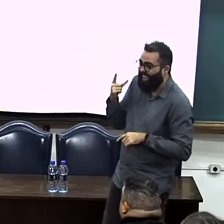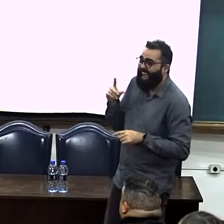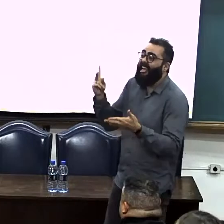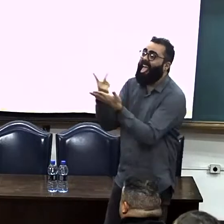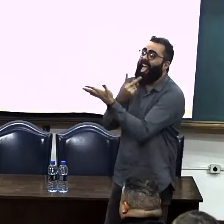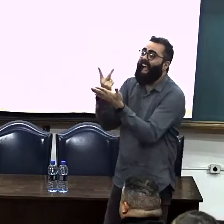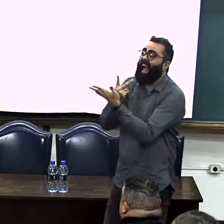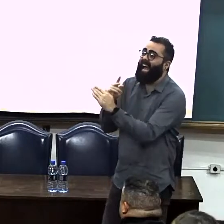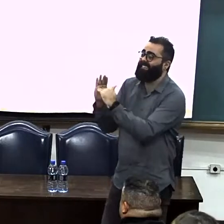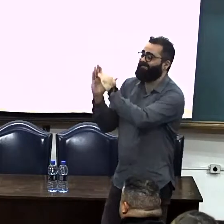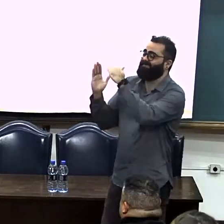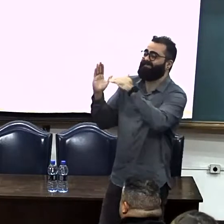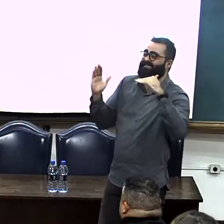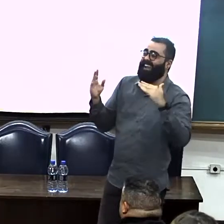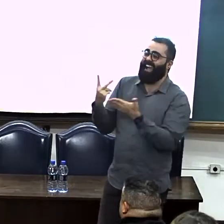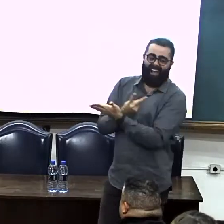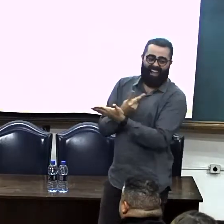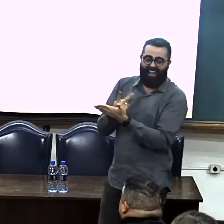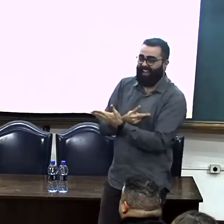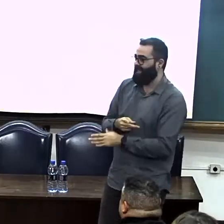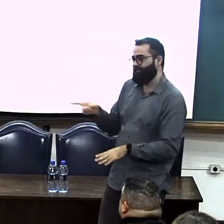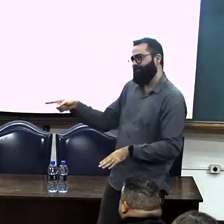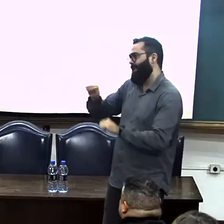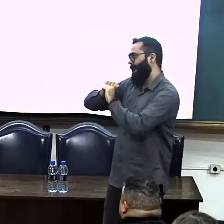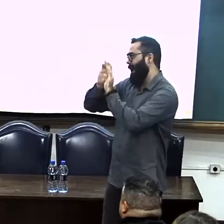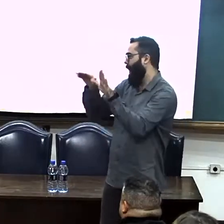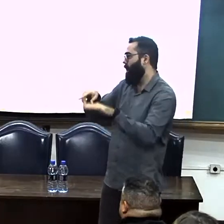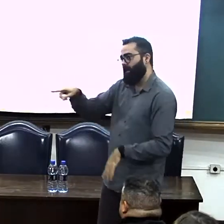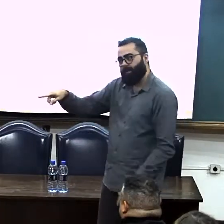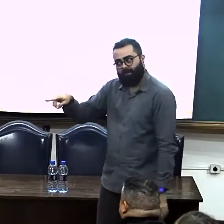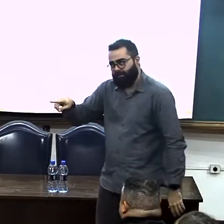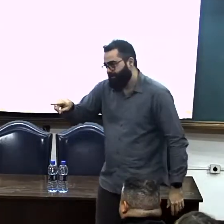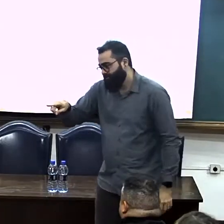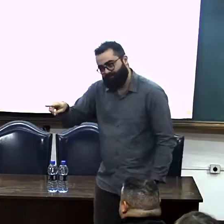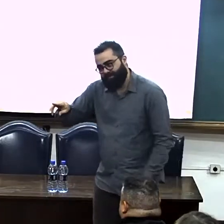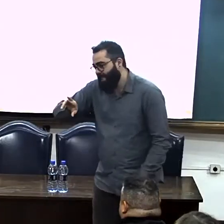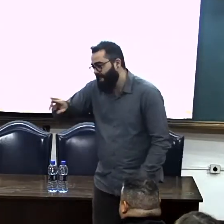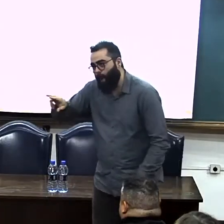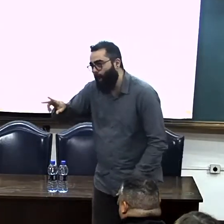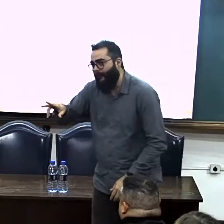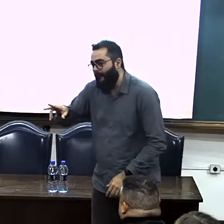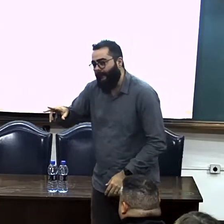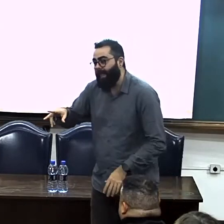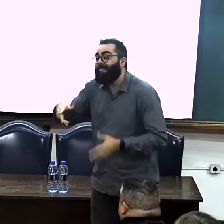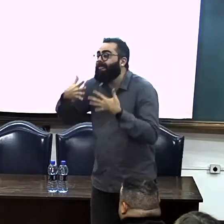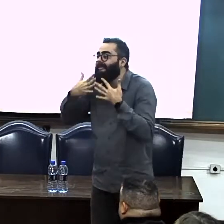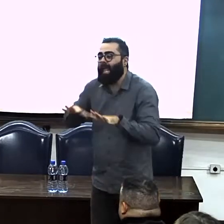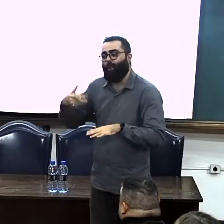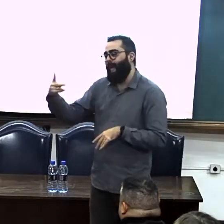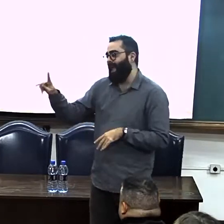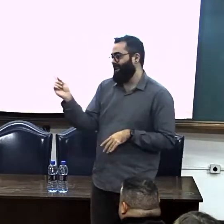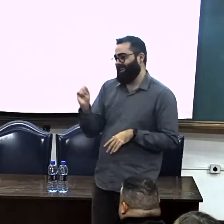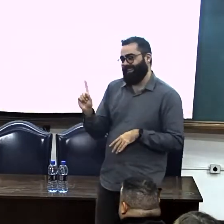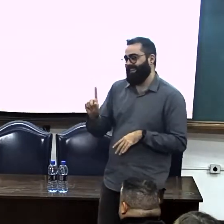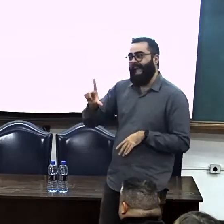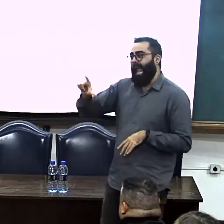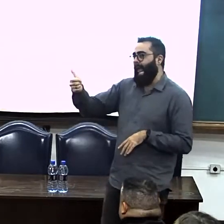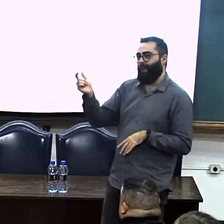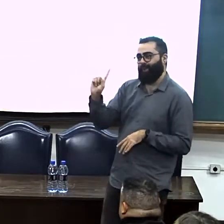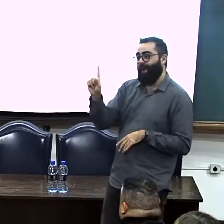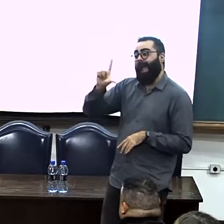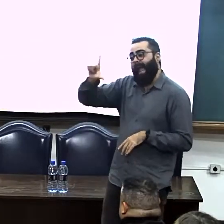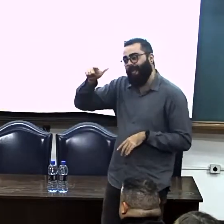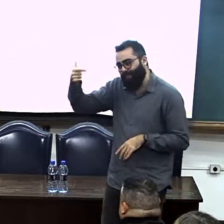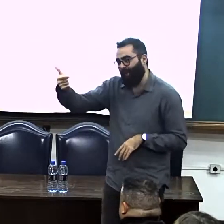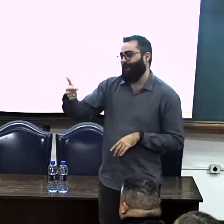Auditivamente dá para perceber bem clara a diferença entre os dois áudios. A questão é a seguinte, né, o que ela falou antes